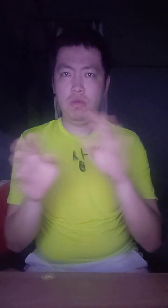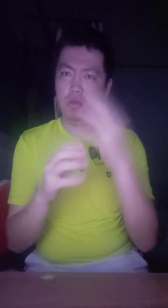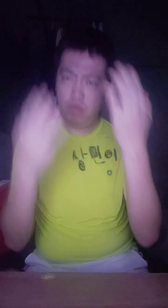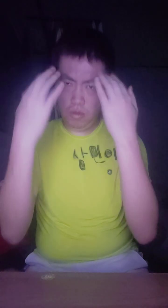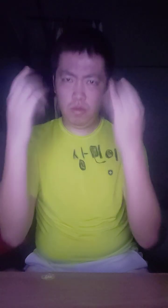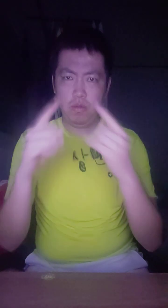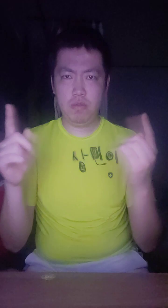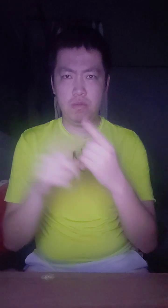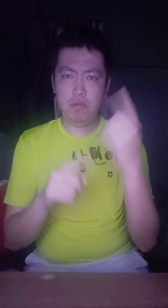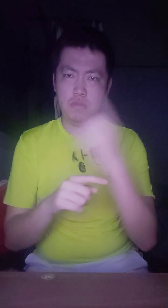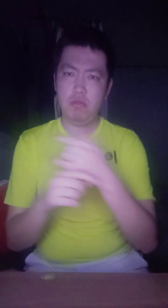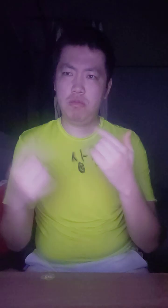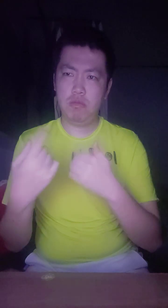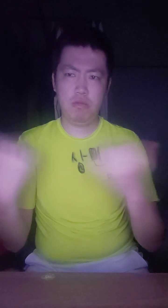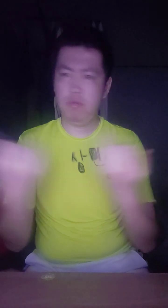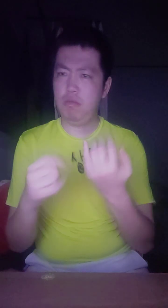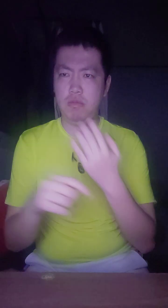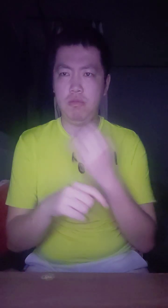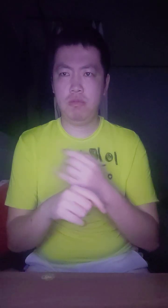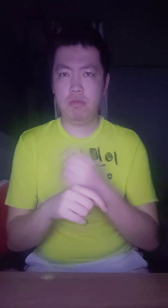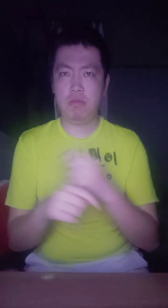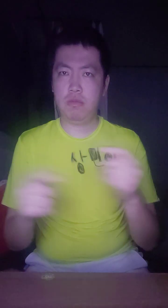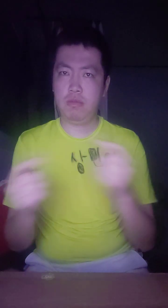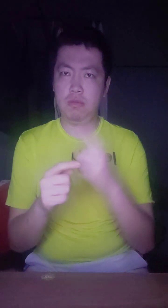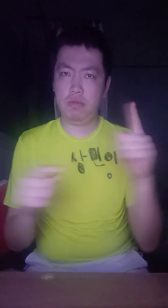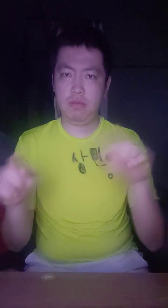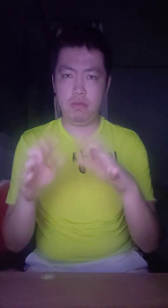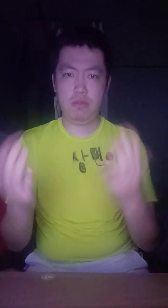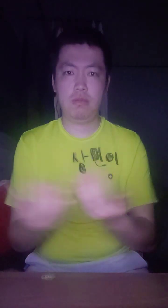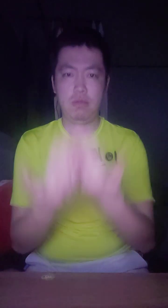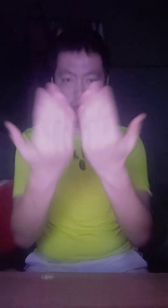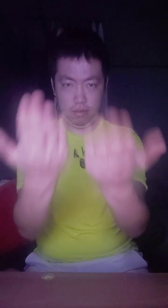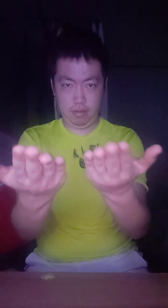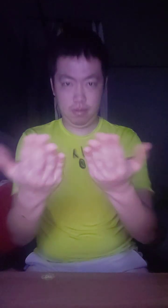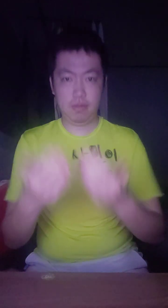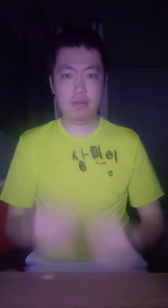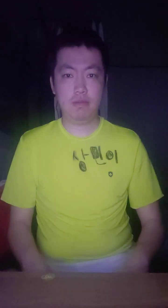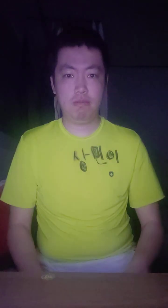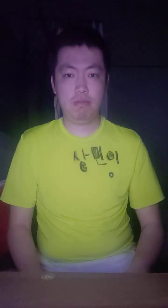지친 주민들의 불편이 이만저만이 아닙니다. 차정은 기자입니다.